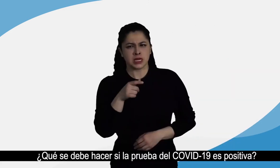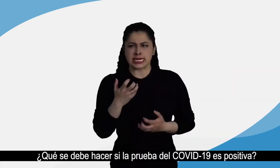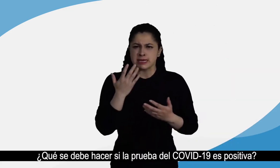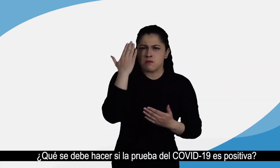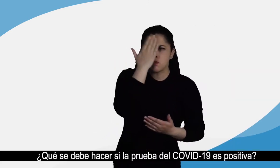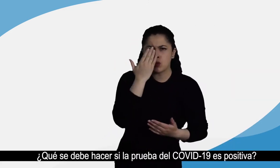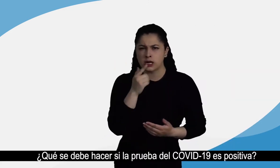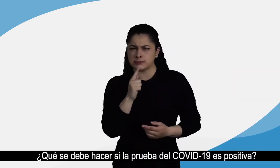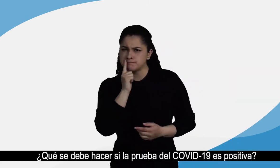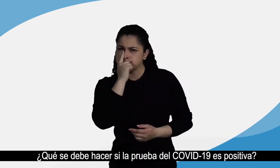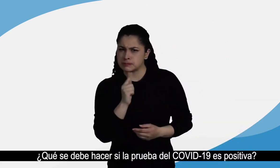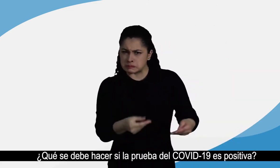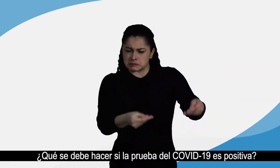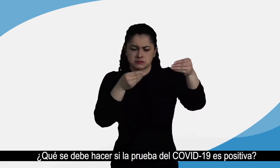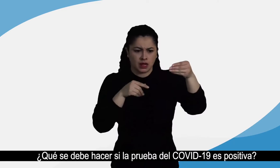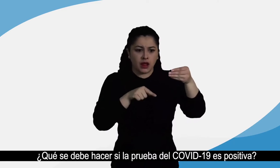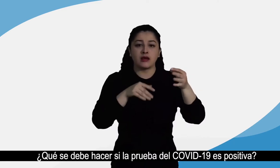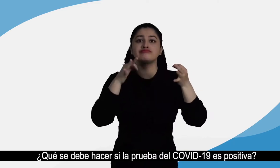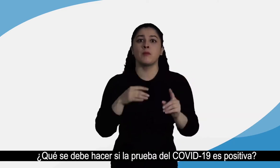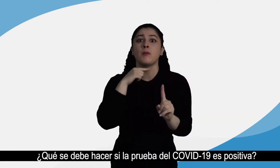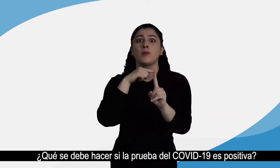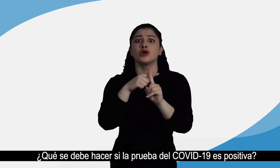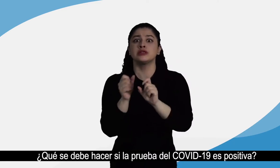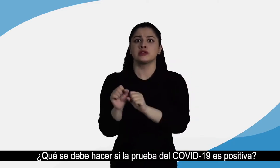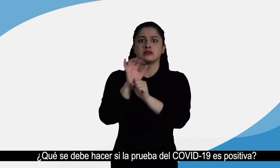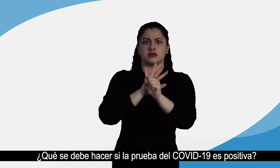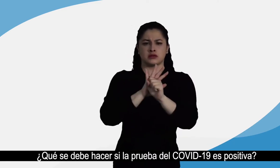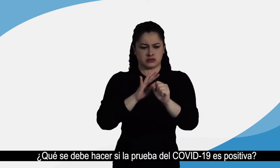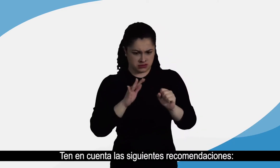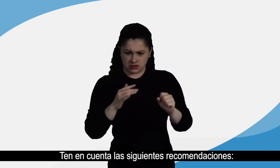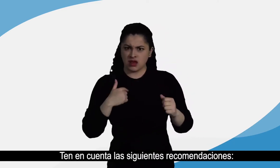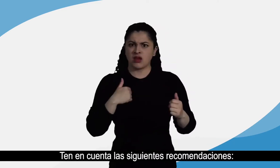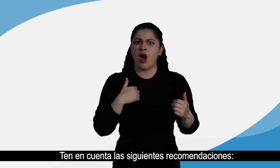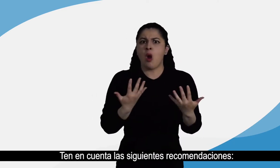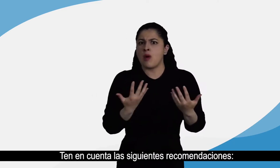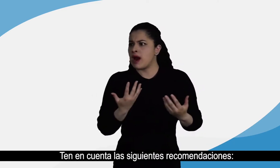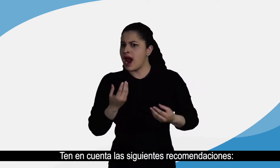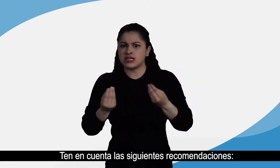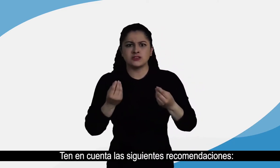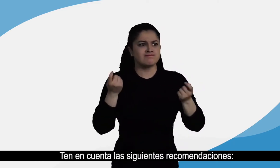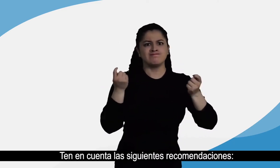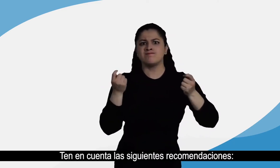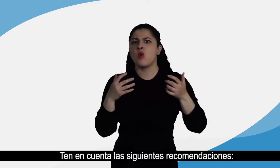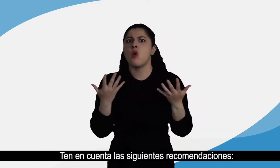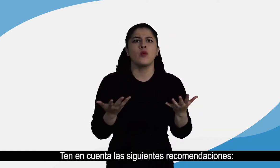¿Qué se debe hacer si la prueba de COVID-19 es positiva? Ten en cuenta las siguientes recomendaciones